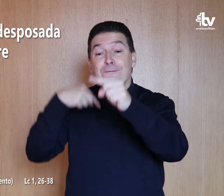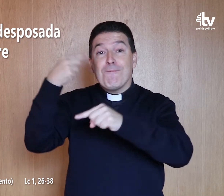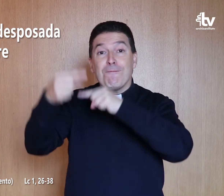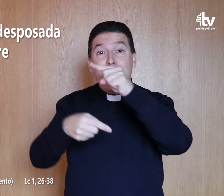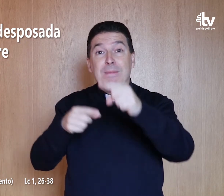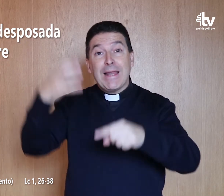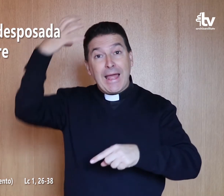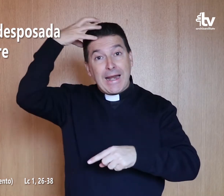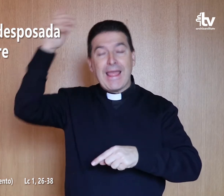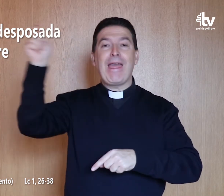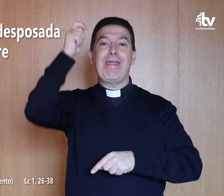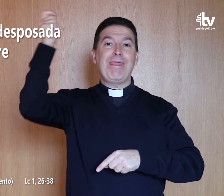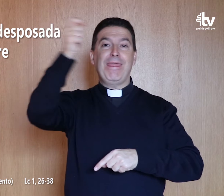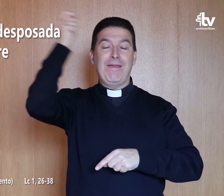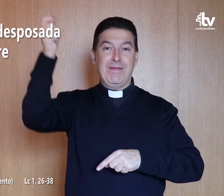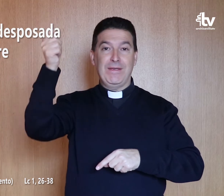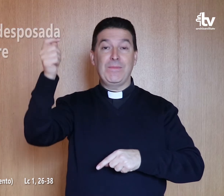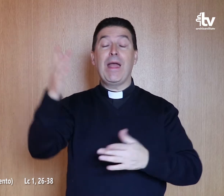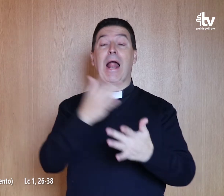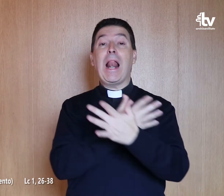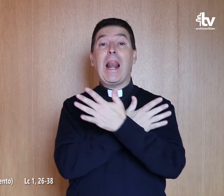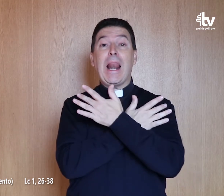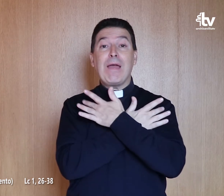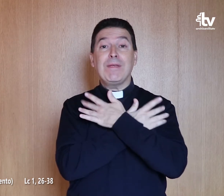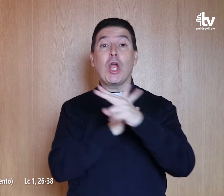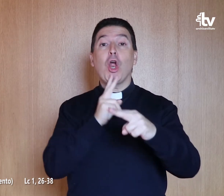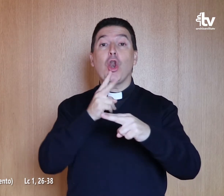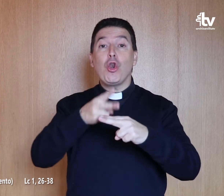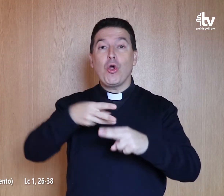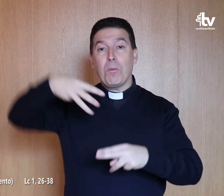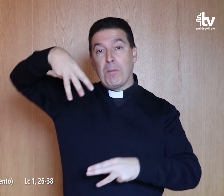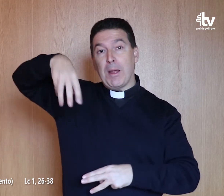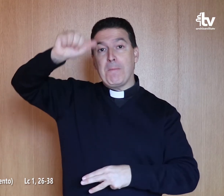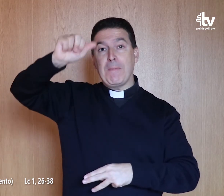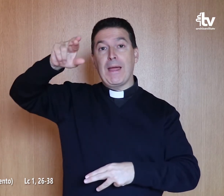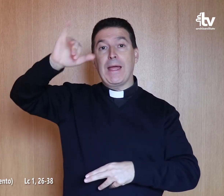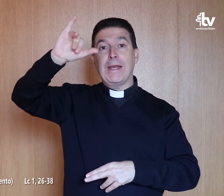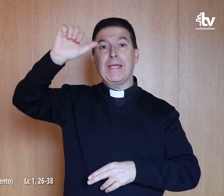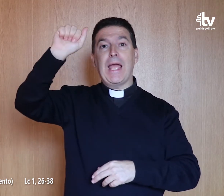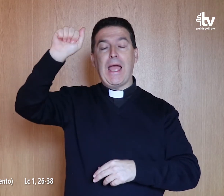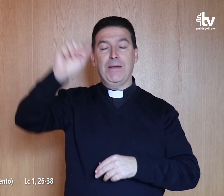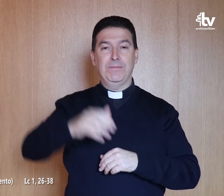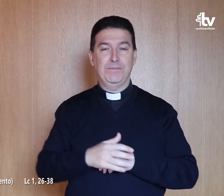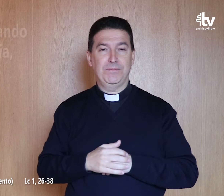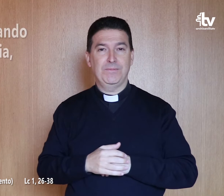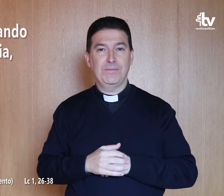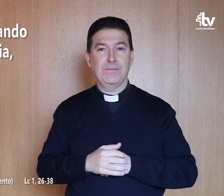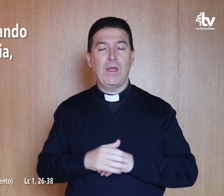de la casa de David. El nombre de la virgen era María. El